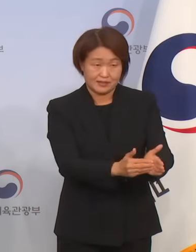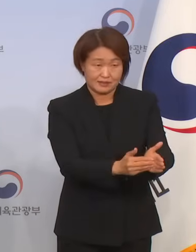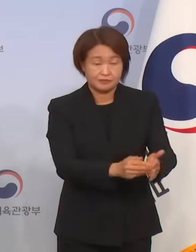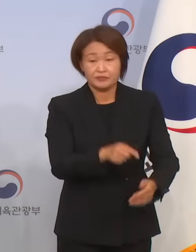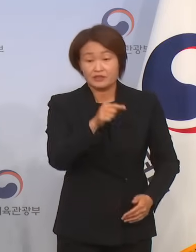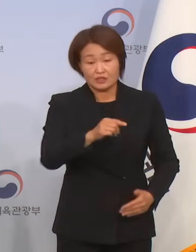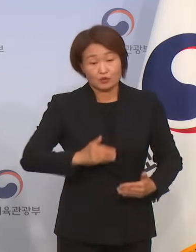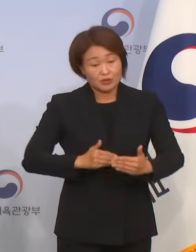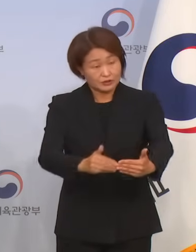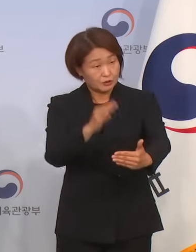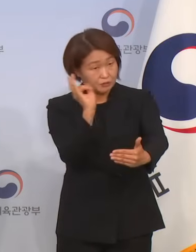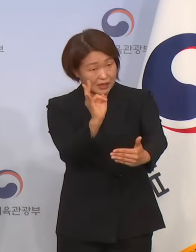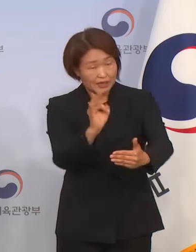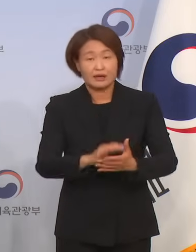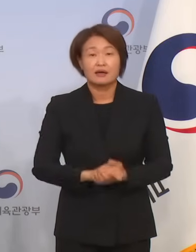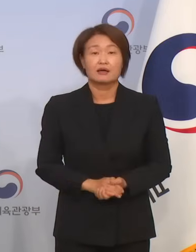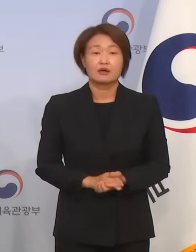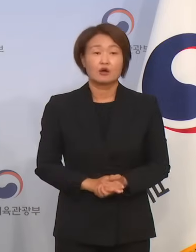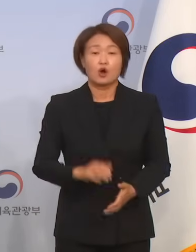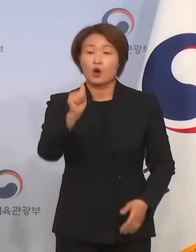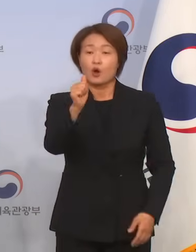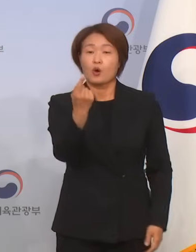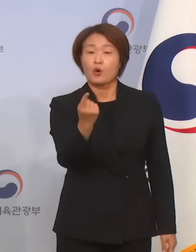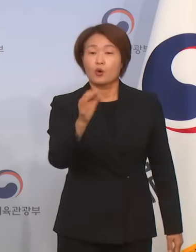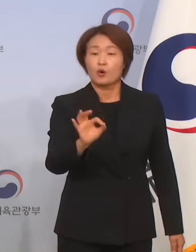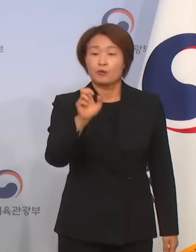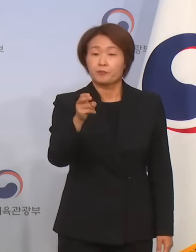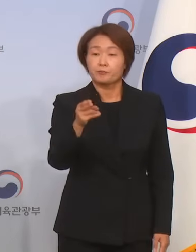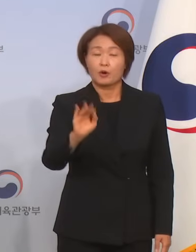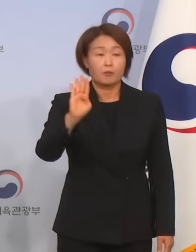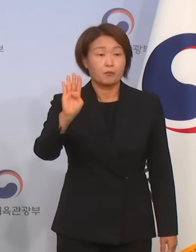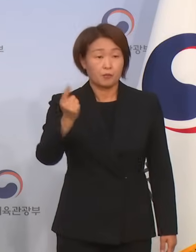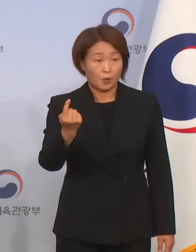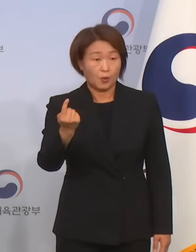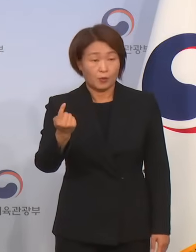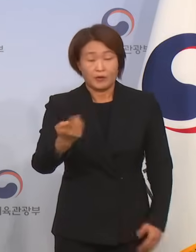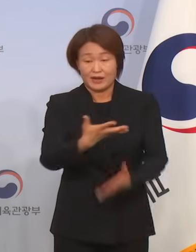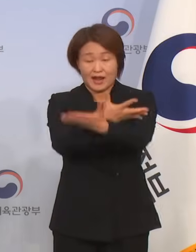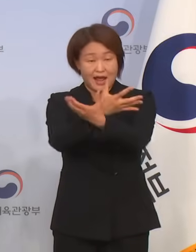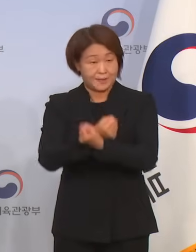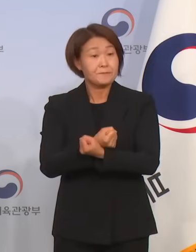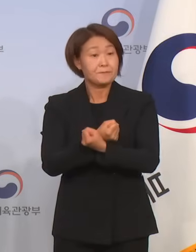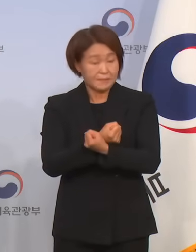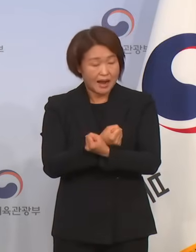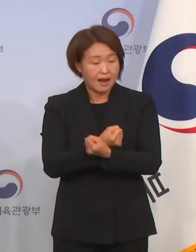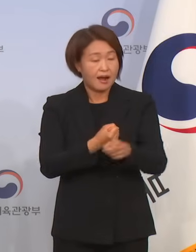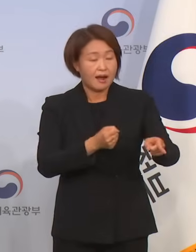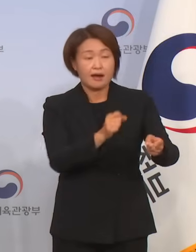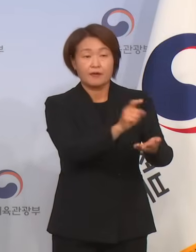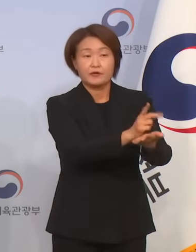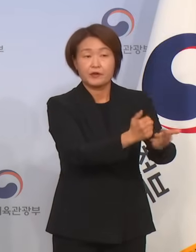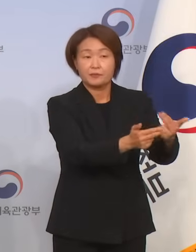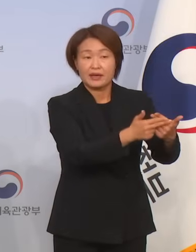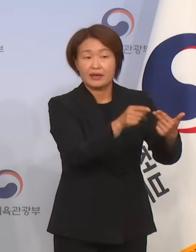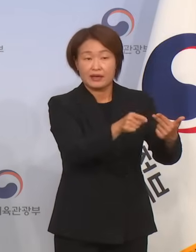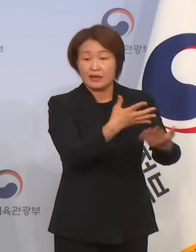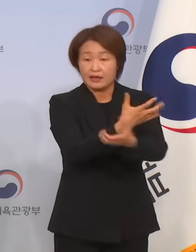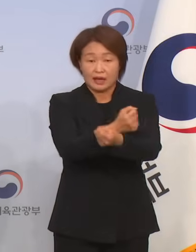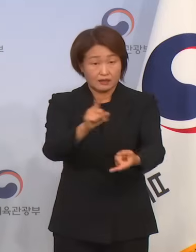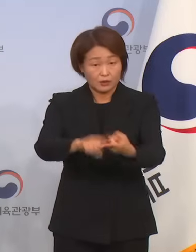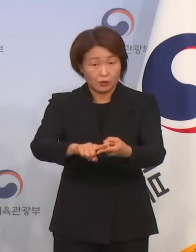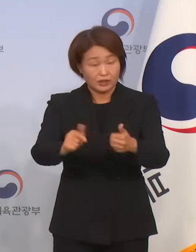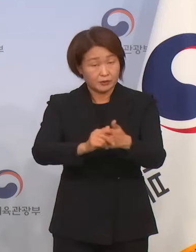그 과정에서 기존의 홍명보 감독과 체결한 계약은 축구협회가 그 계약을